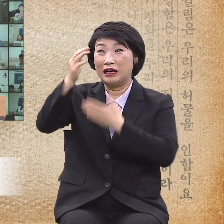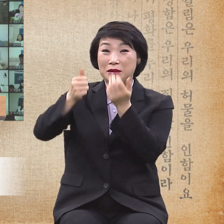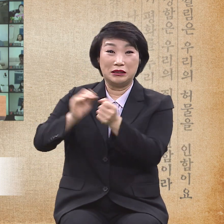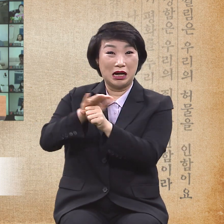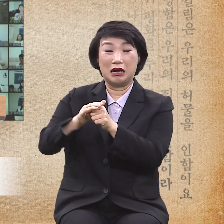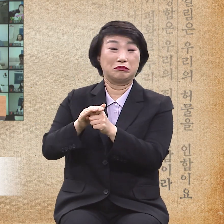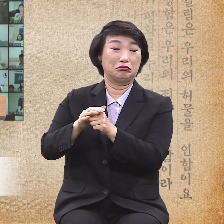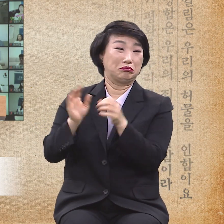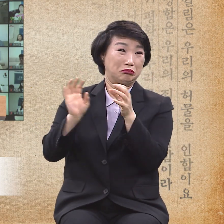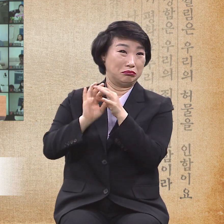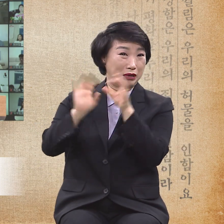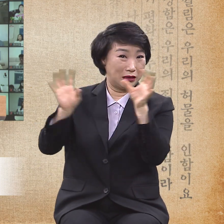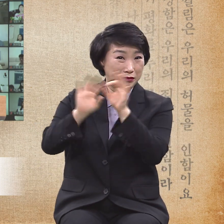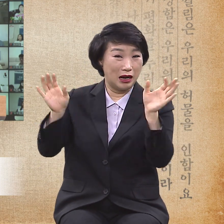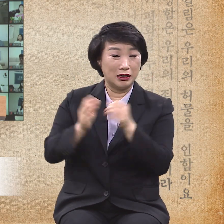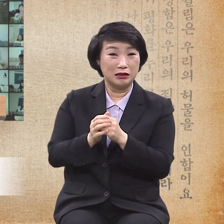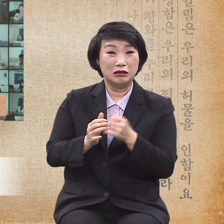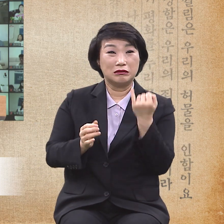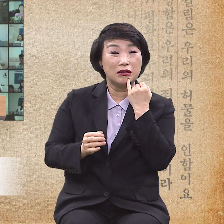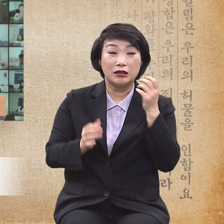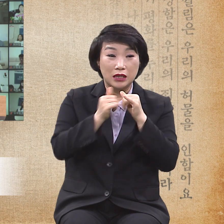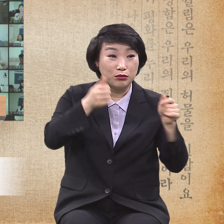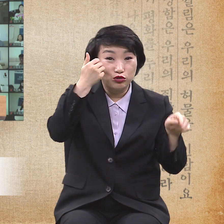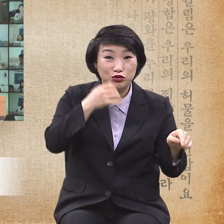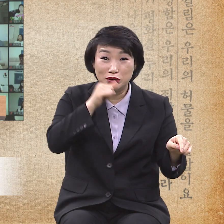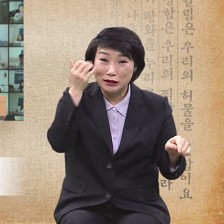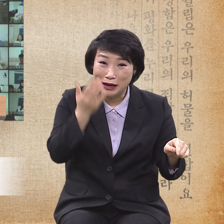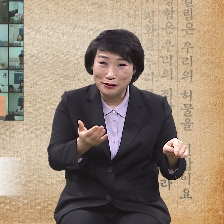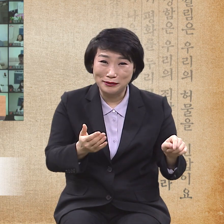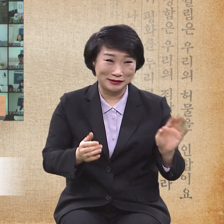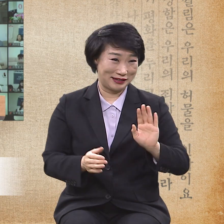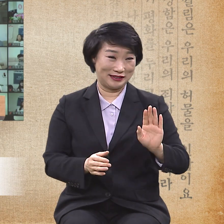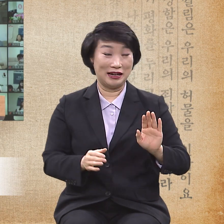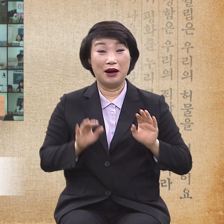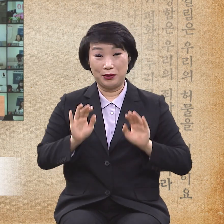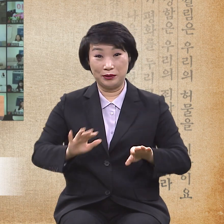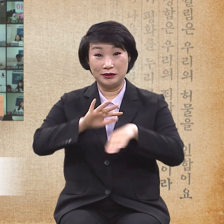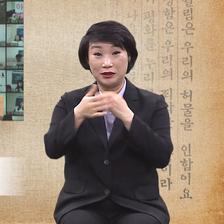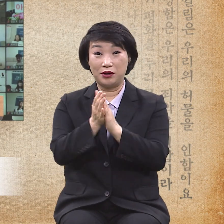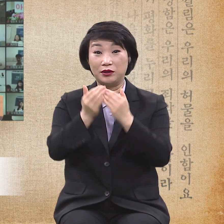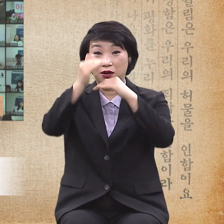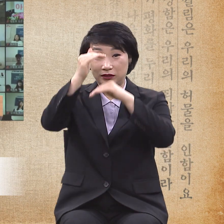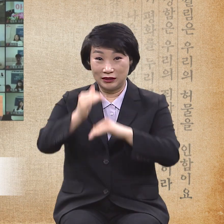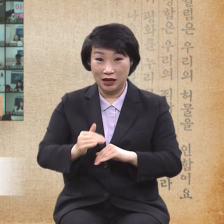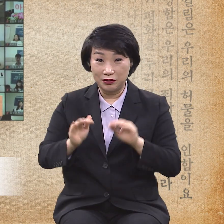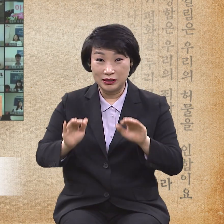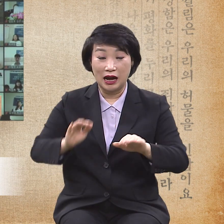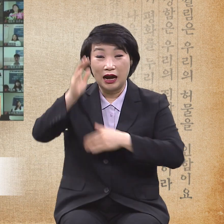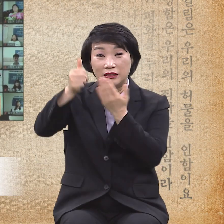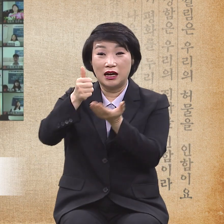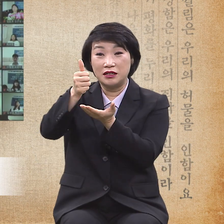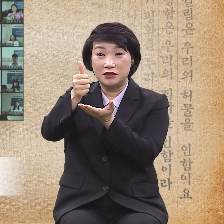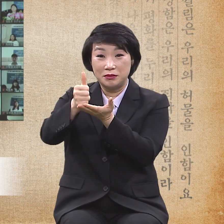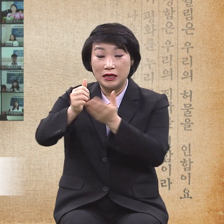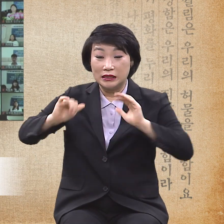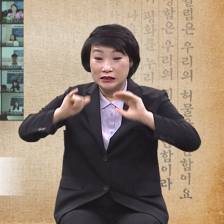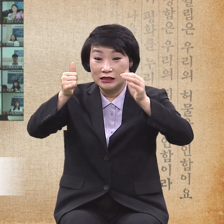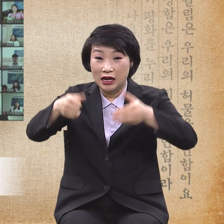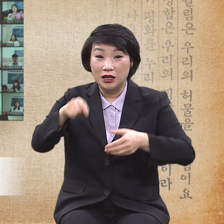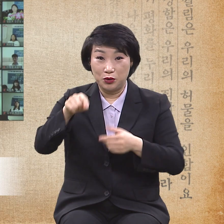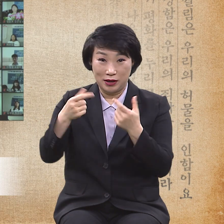받아도 괜찮다고 할 자가 있느냐 그 말입니다. 그래서 본문에 하나님의